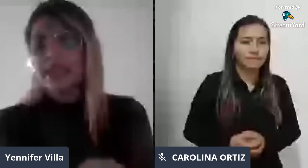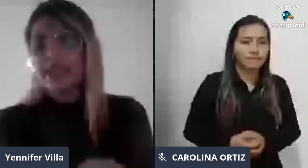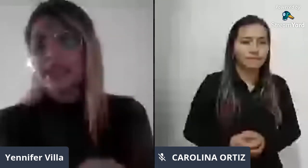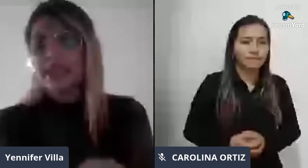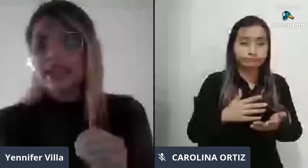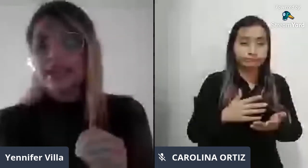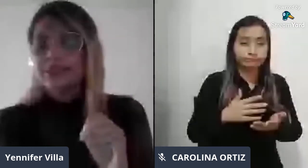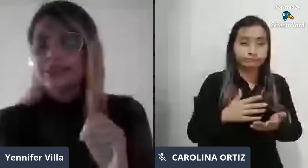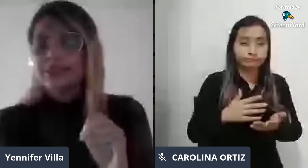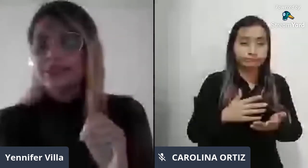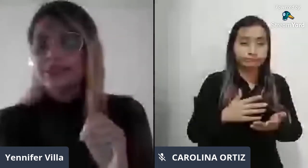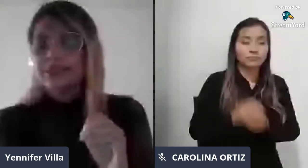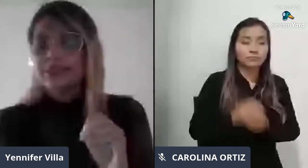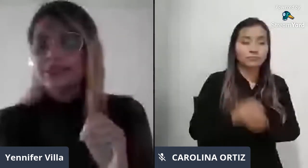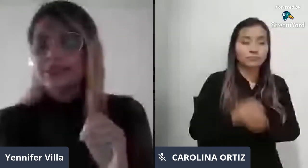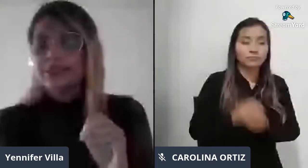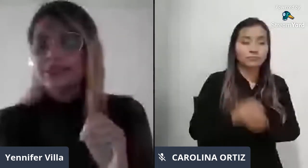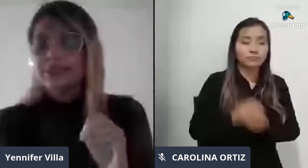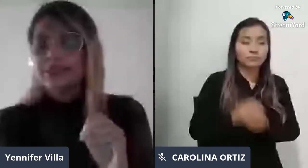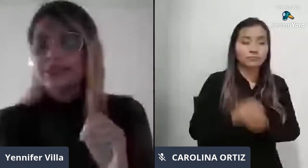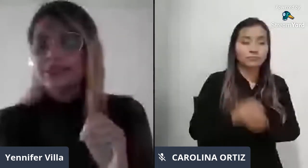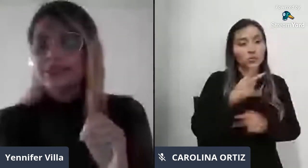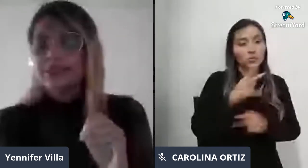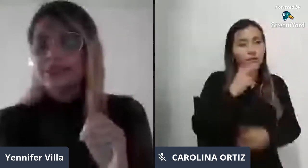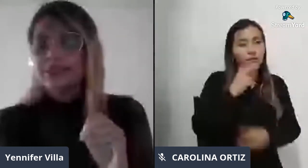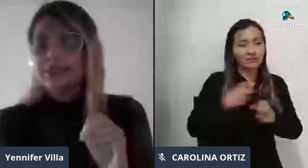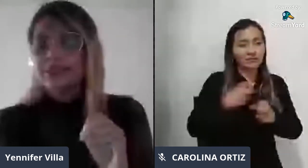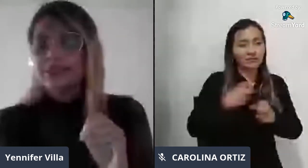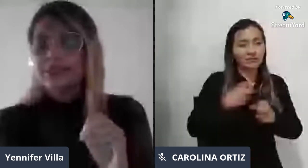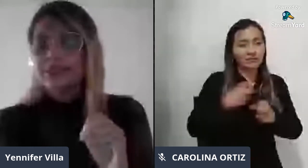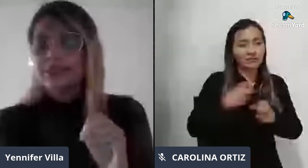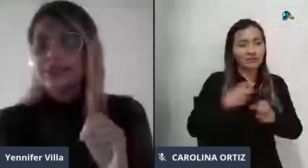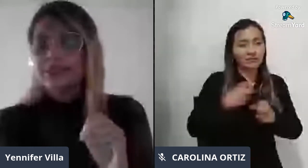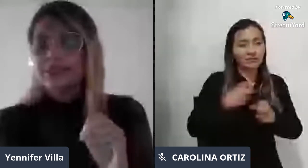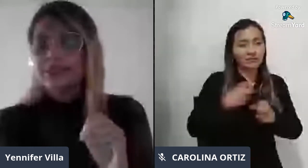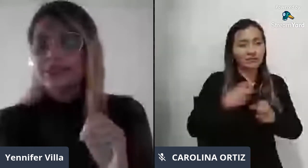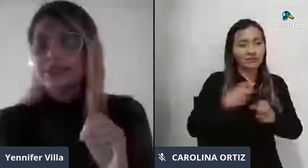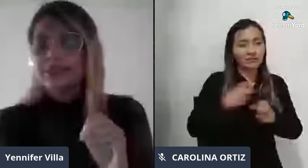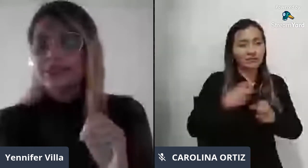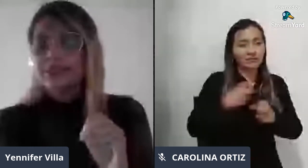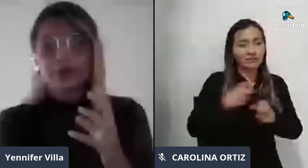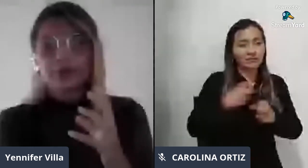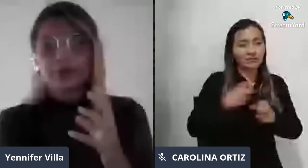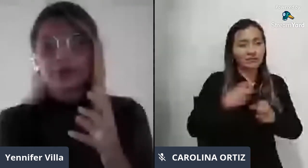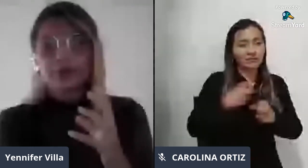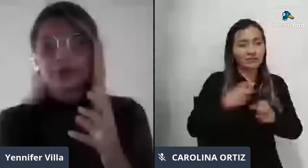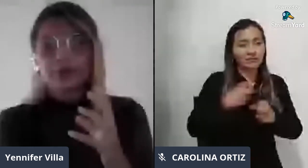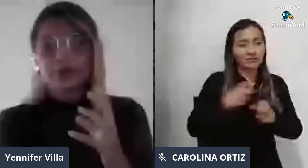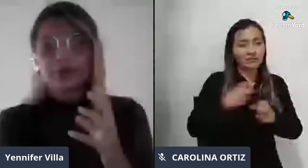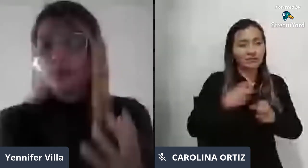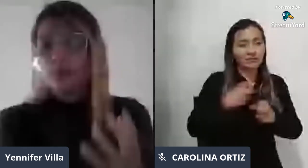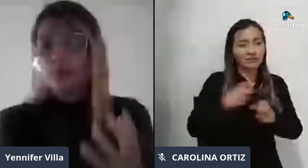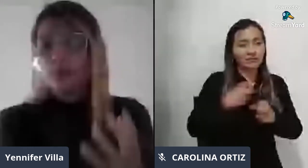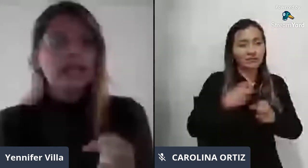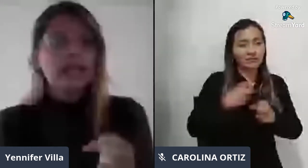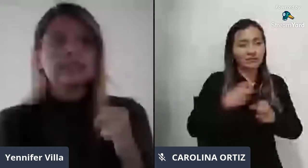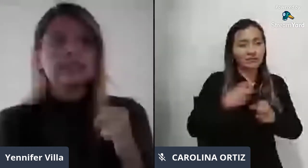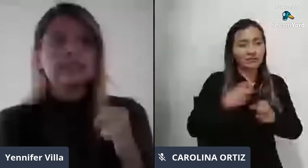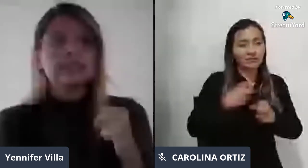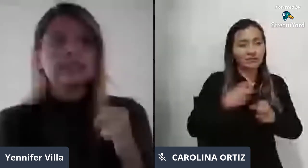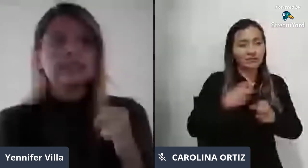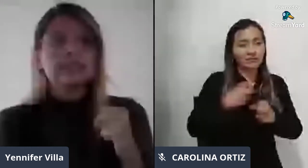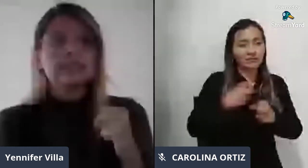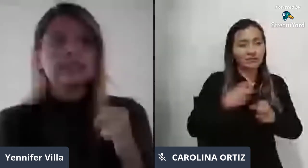Sí, está muy difícil, Helber. Gracias. No se escucha bien, está eco, nos vemos robotizadas.